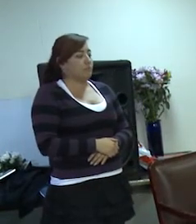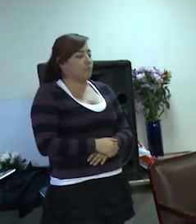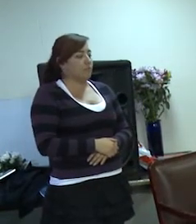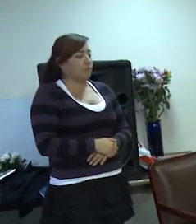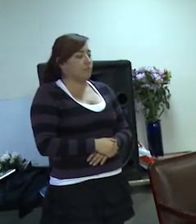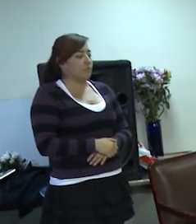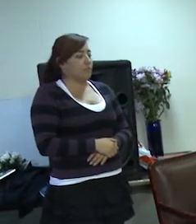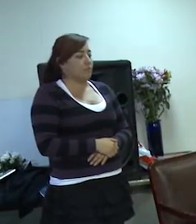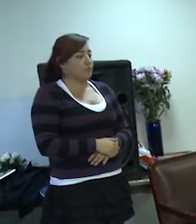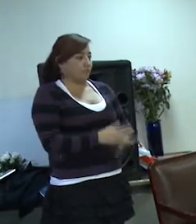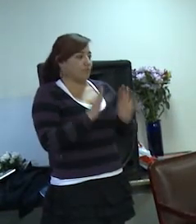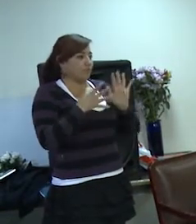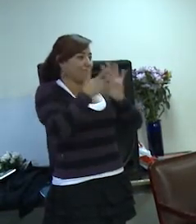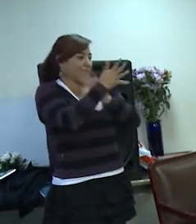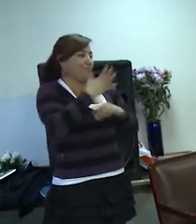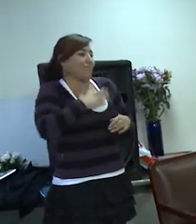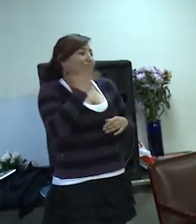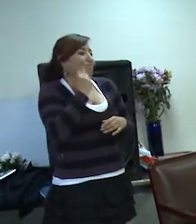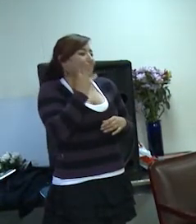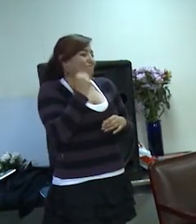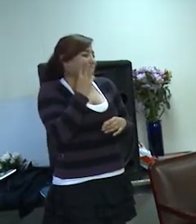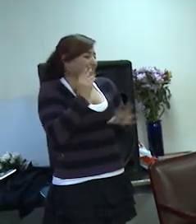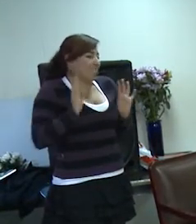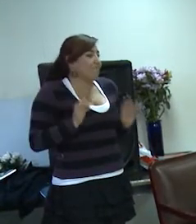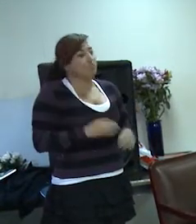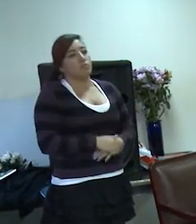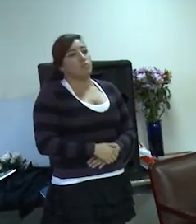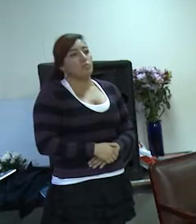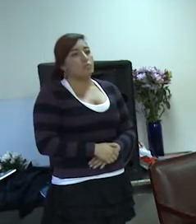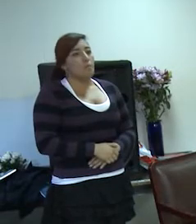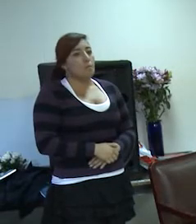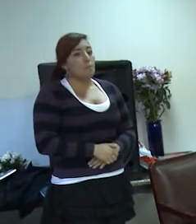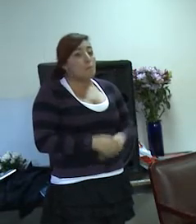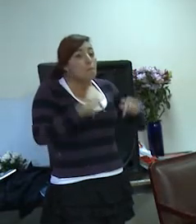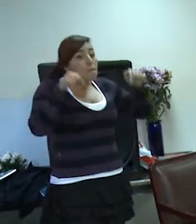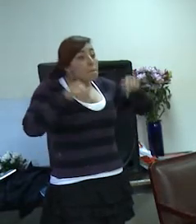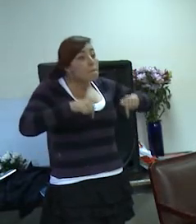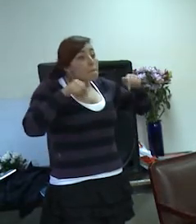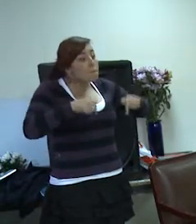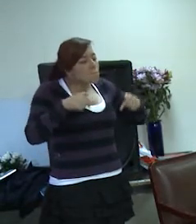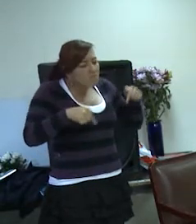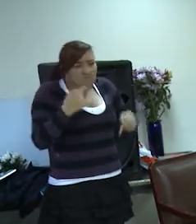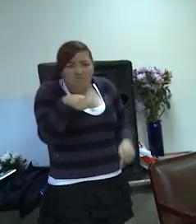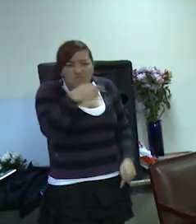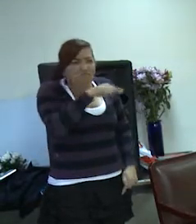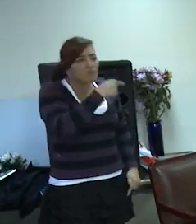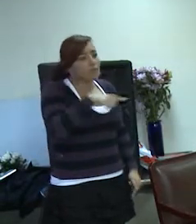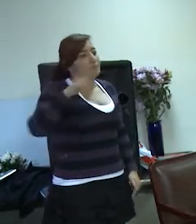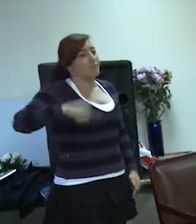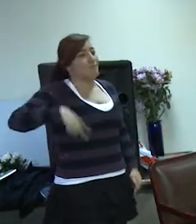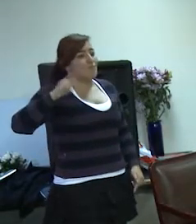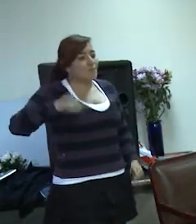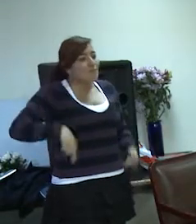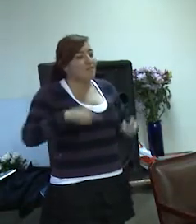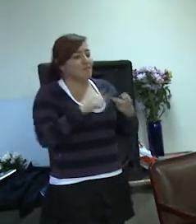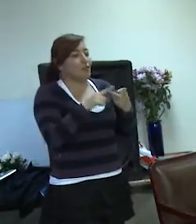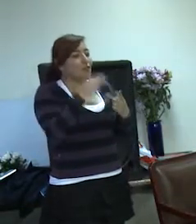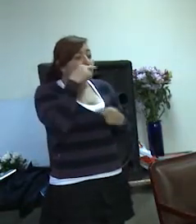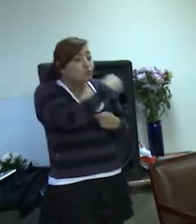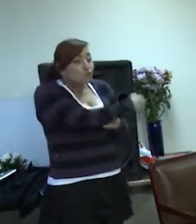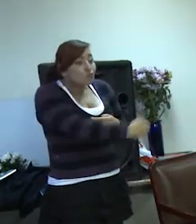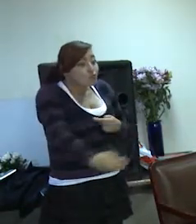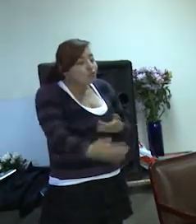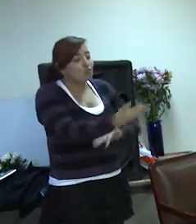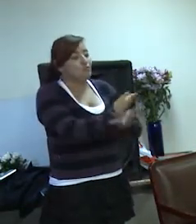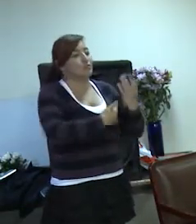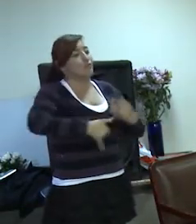Voy a hablar desde mi experiencia, como lo planteé inicialmente, y es que aquí estamos en la escuela, estamos con los niños, estamos